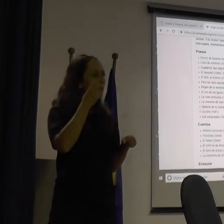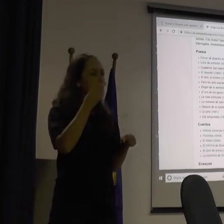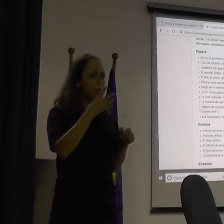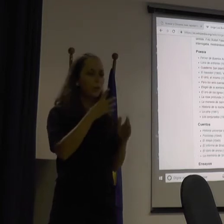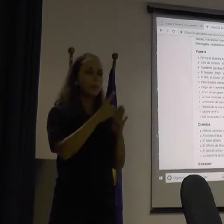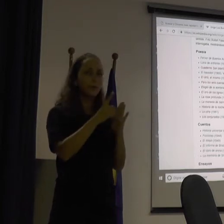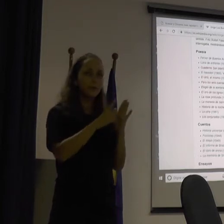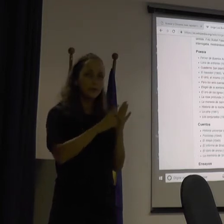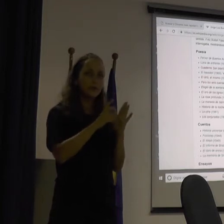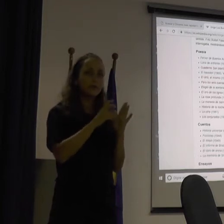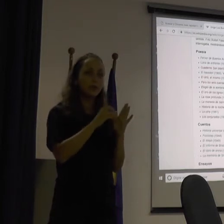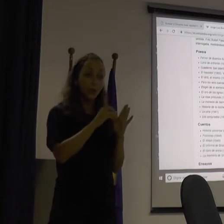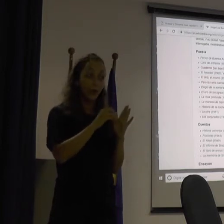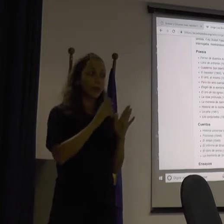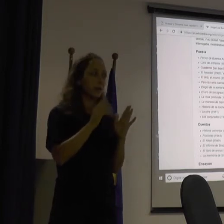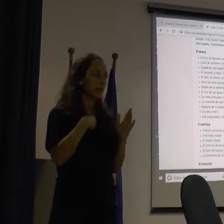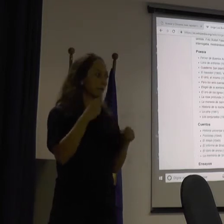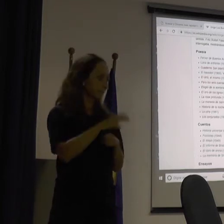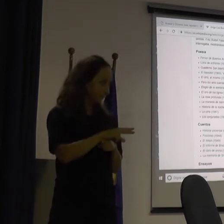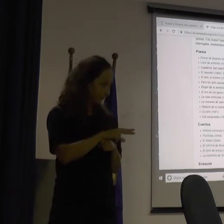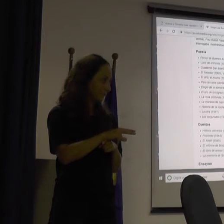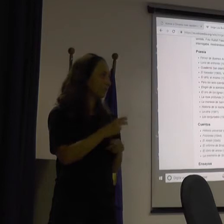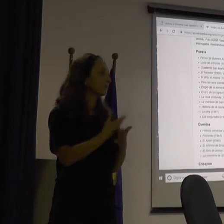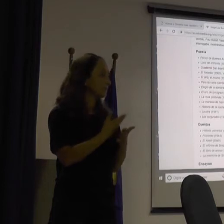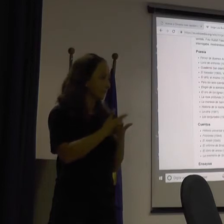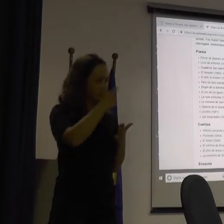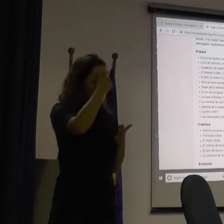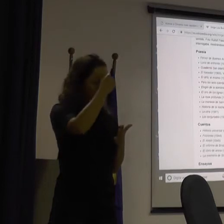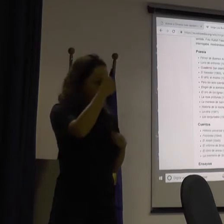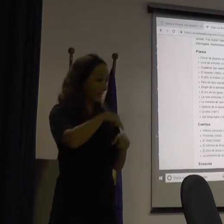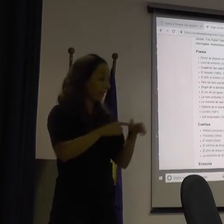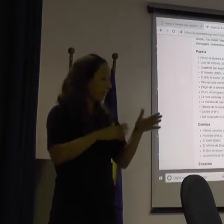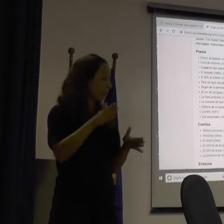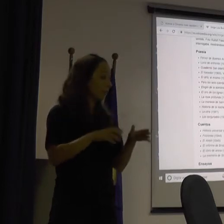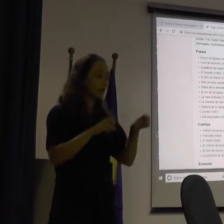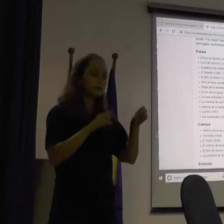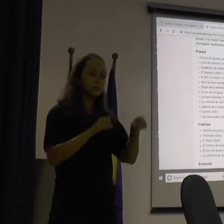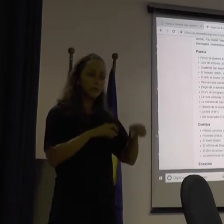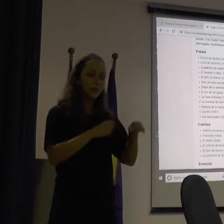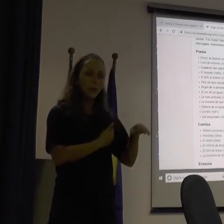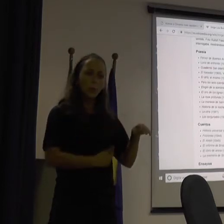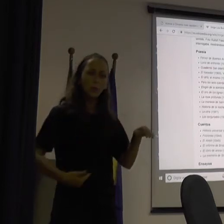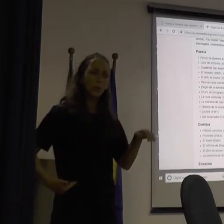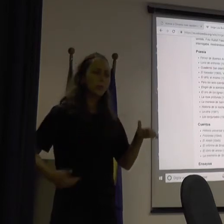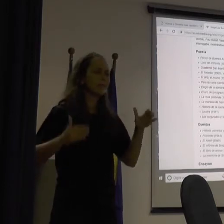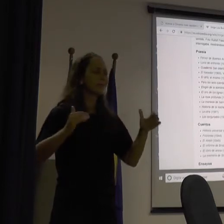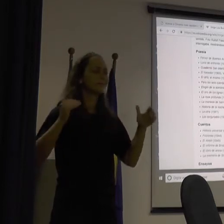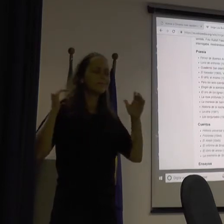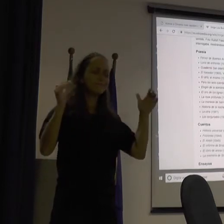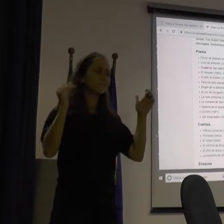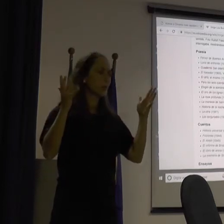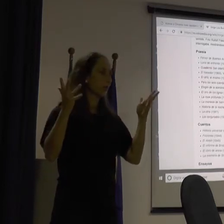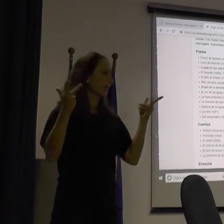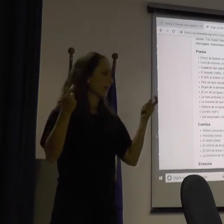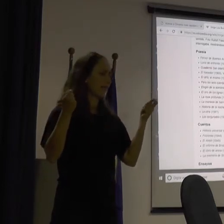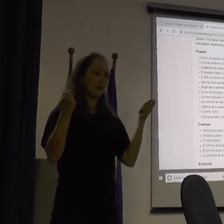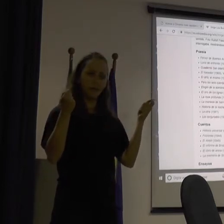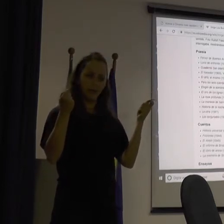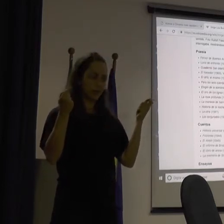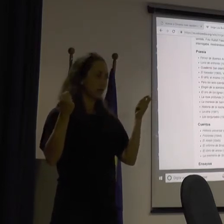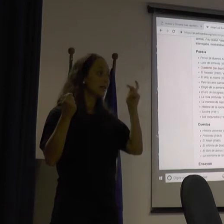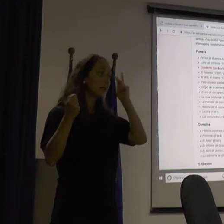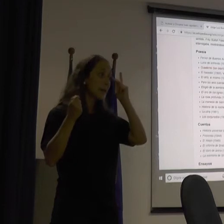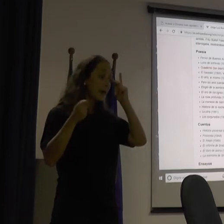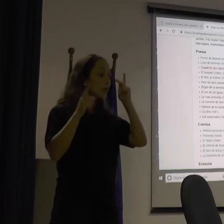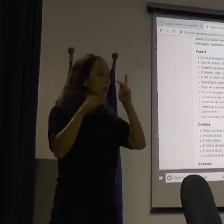década de 50, eu estudei, naquela época a educação pública era de excelente qualidade, né? No interior de São Paulo, assim,